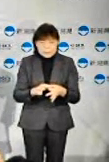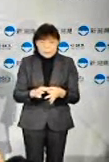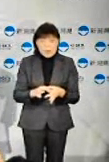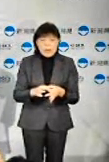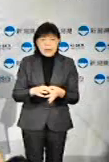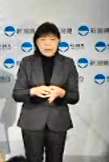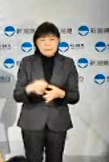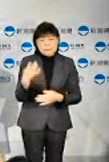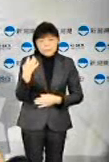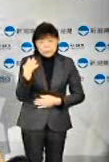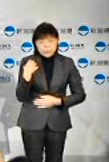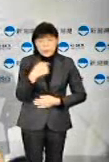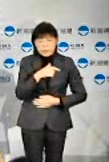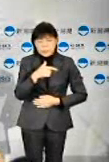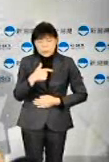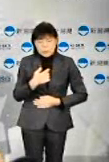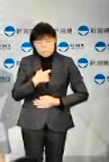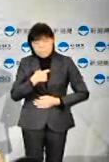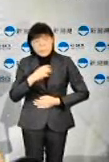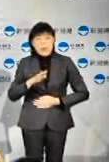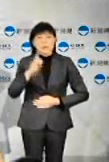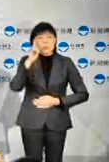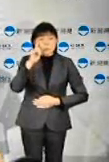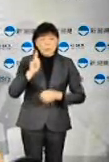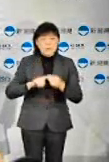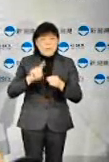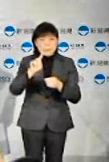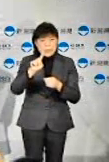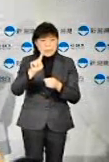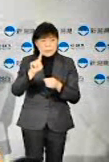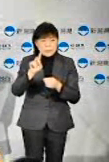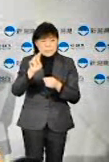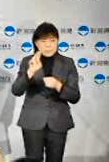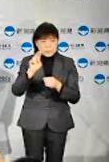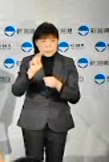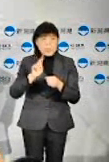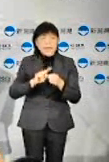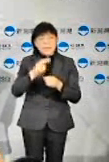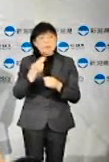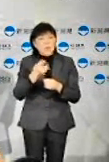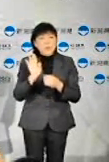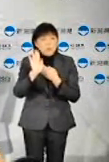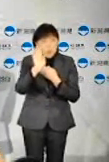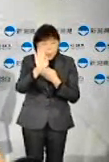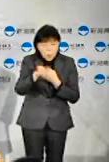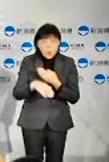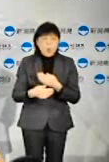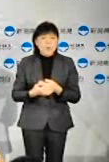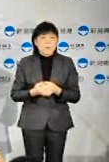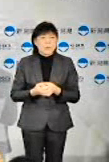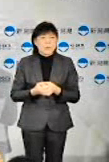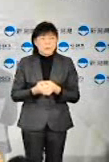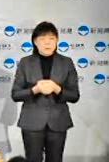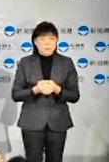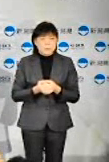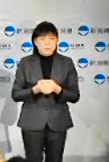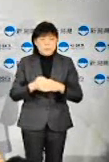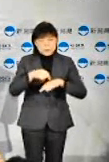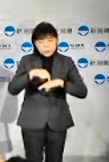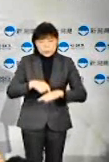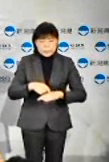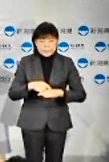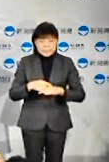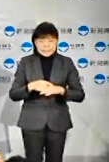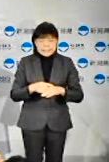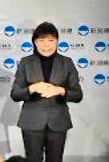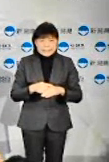か、懸念とかもいろいろあると思いますけれども、来年度以降、改めて県として重点的に取り組んでいたり施策などあれば改